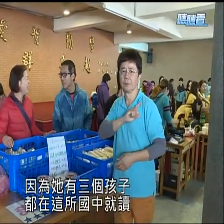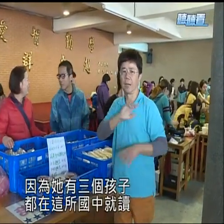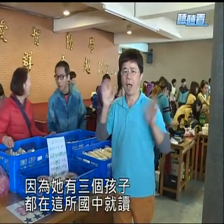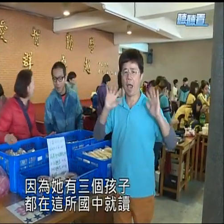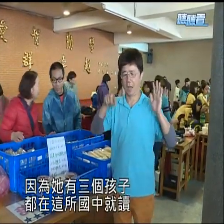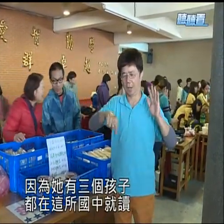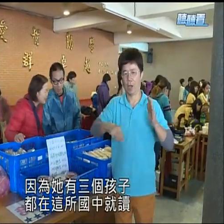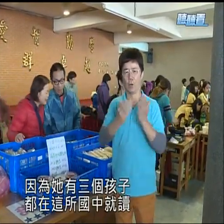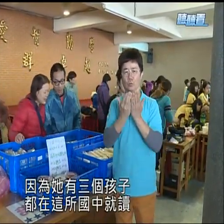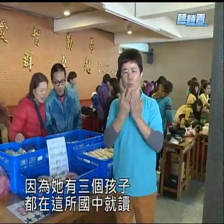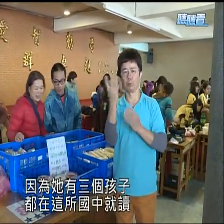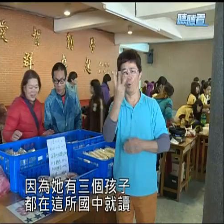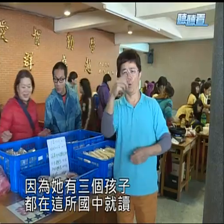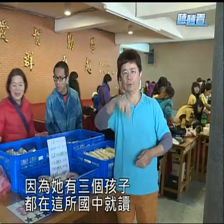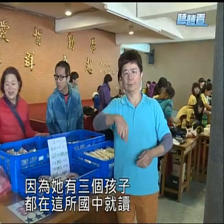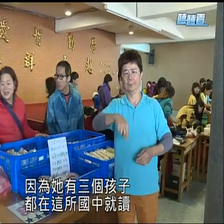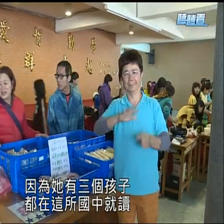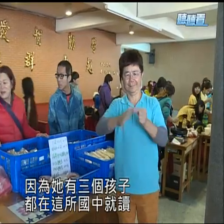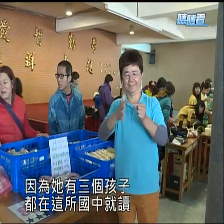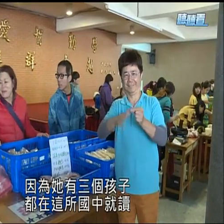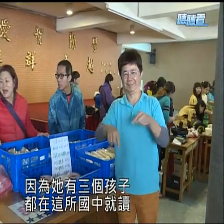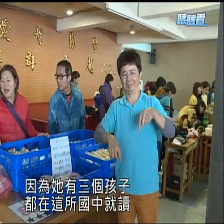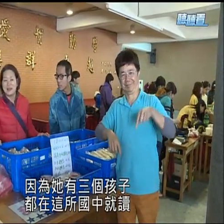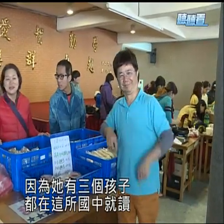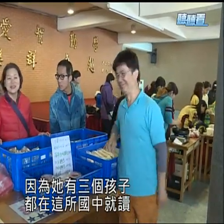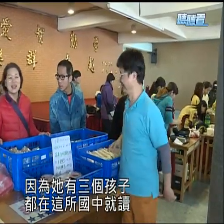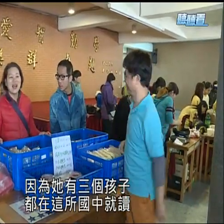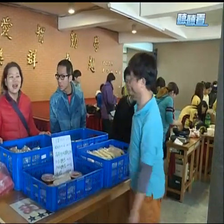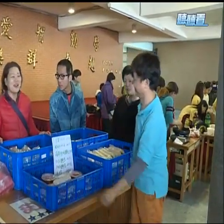有3个孩子都在这所国中就读。